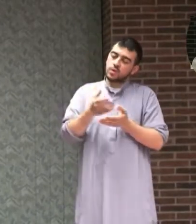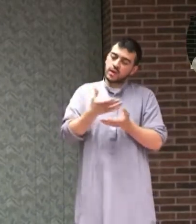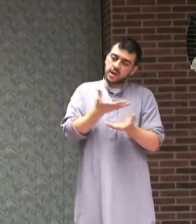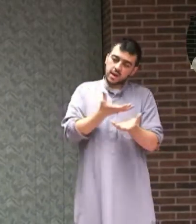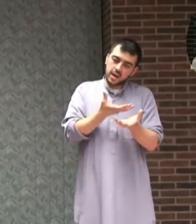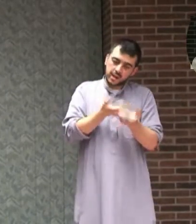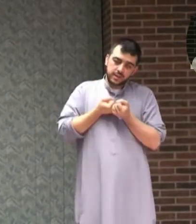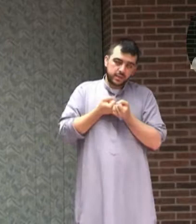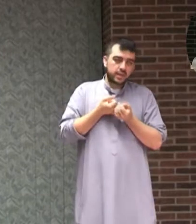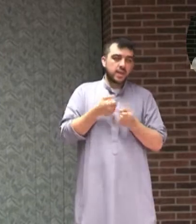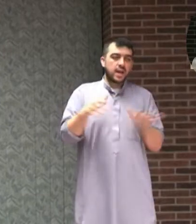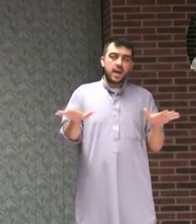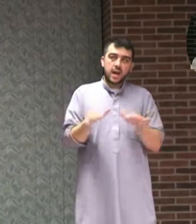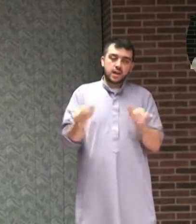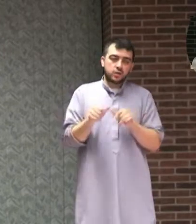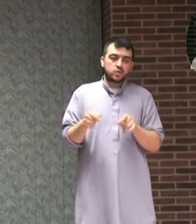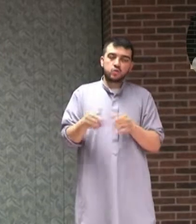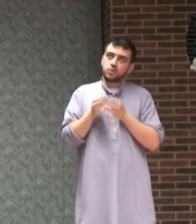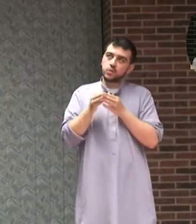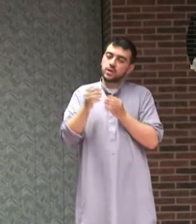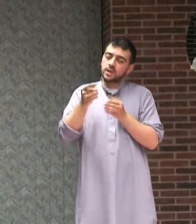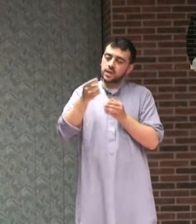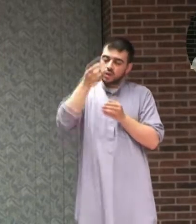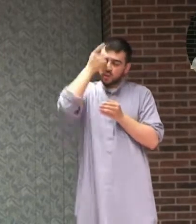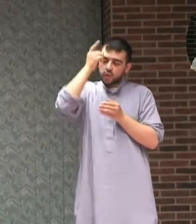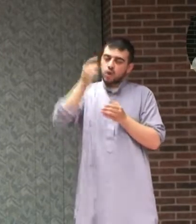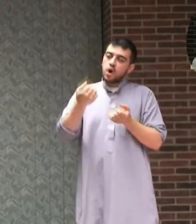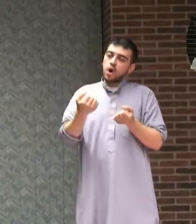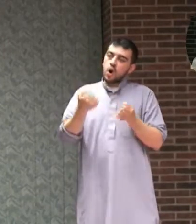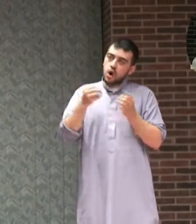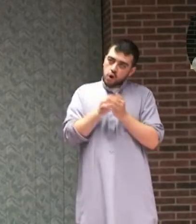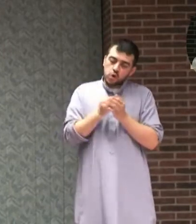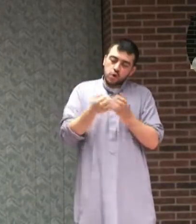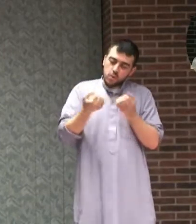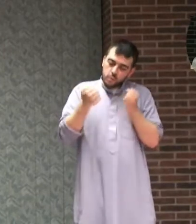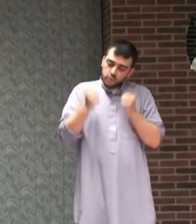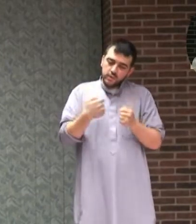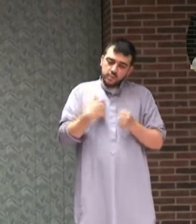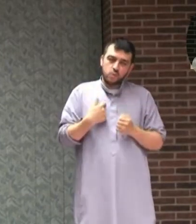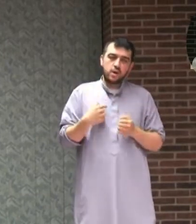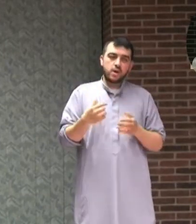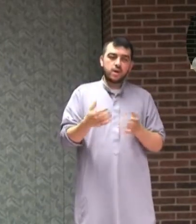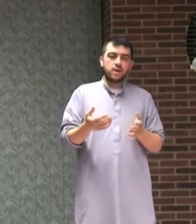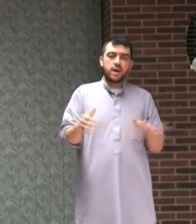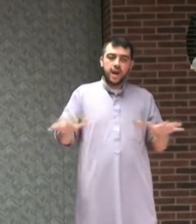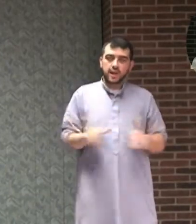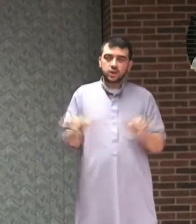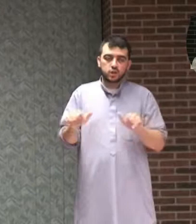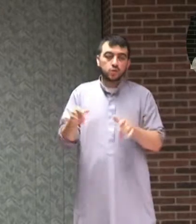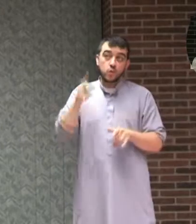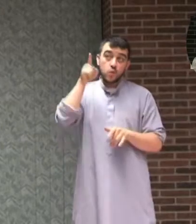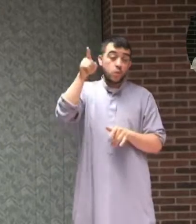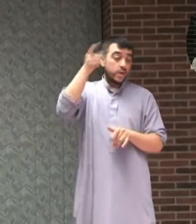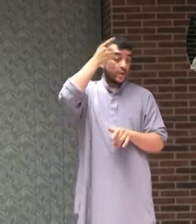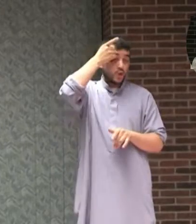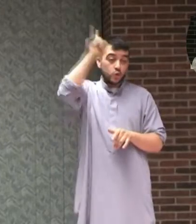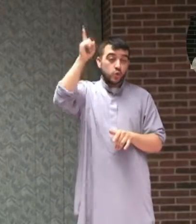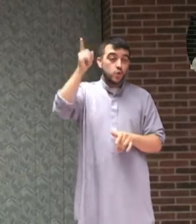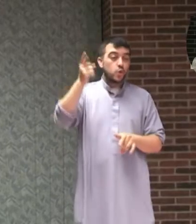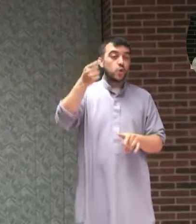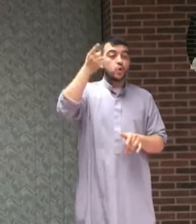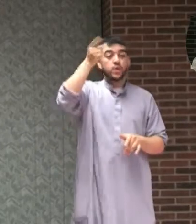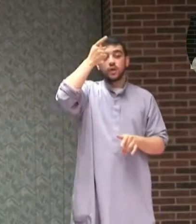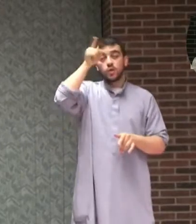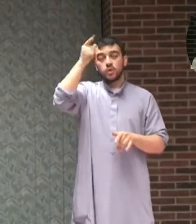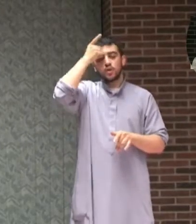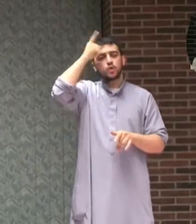de profiter du reste de l'année que pour revenir vers lui, car sans aucun doute il est le seigneur de Shahr Ramadan, tout comme il est le seigneur de